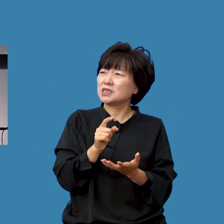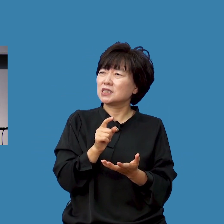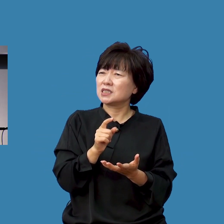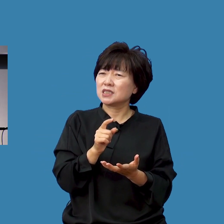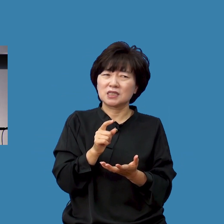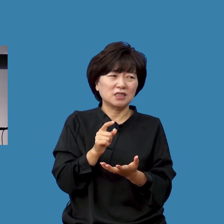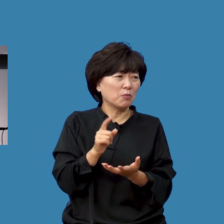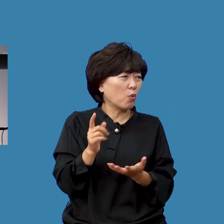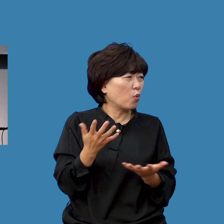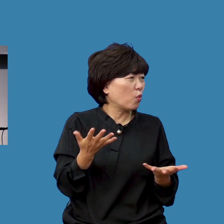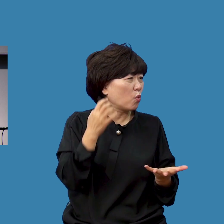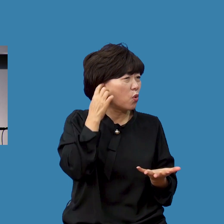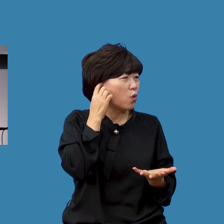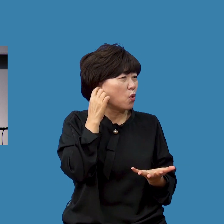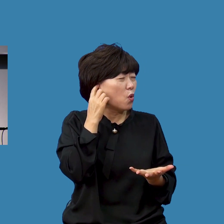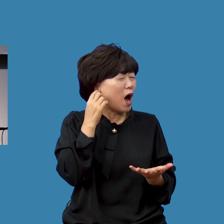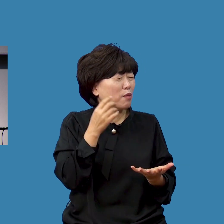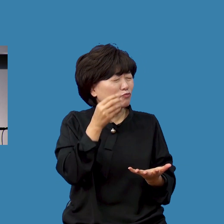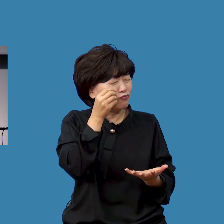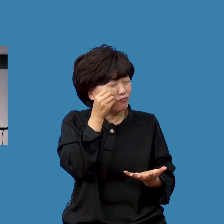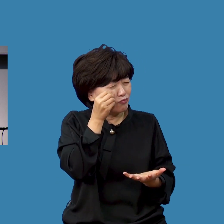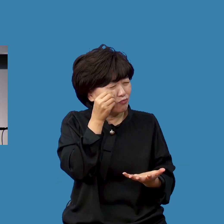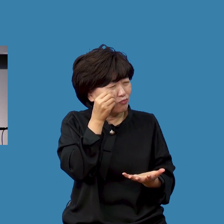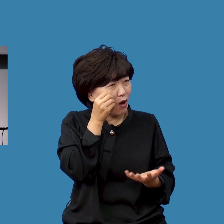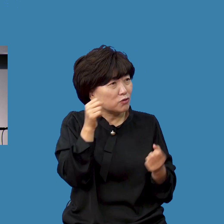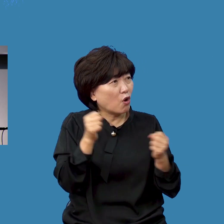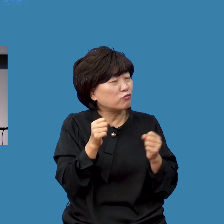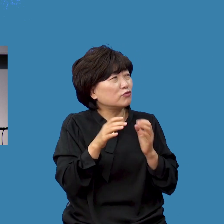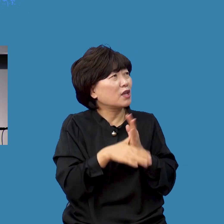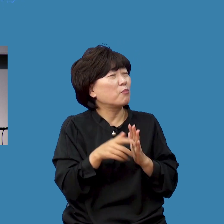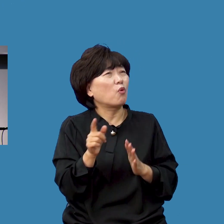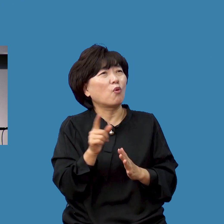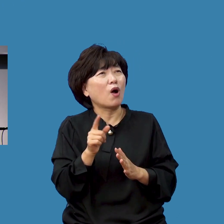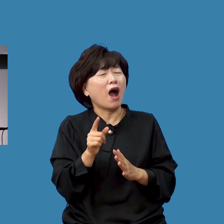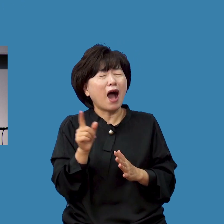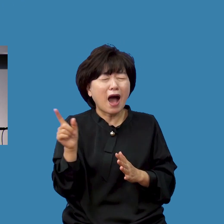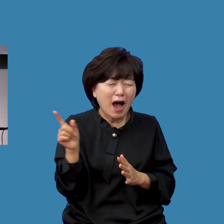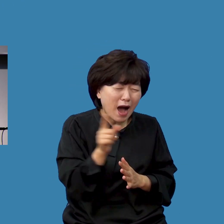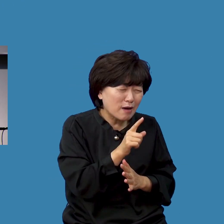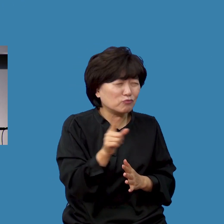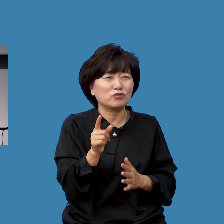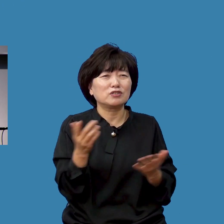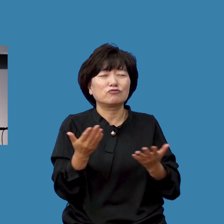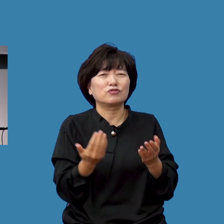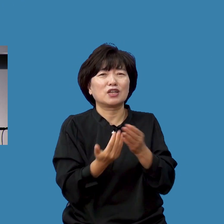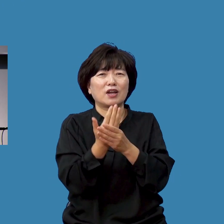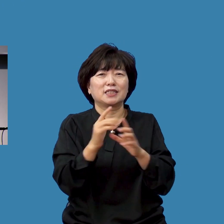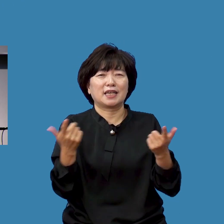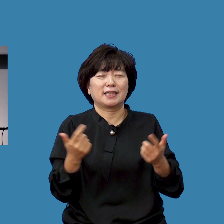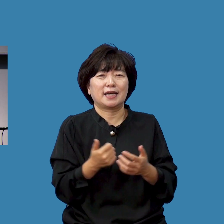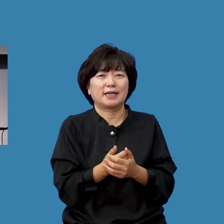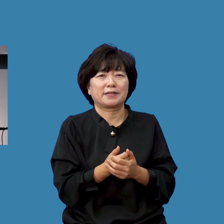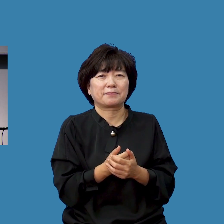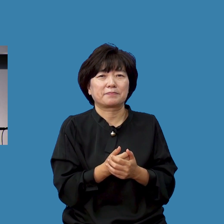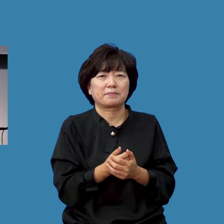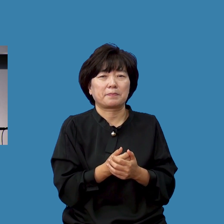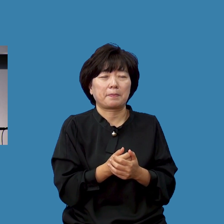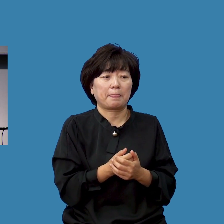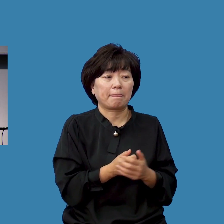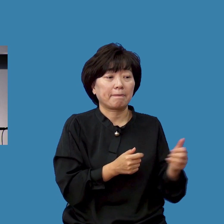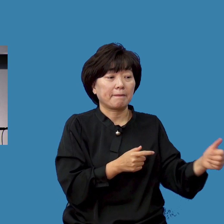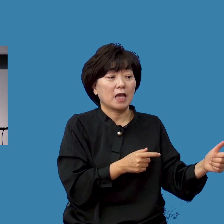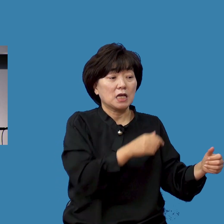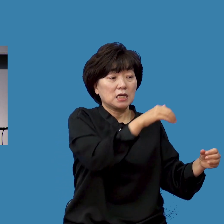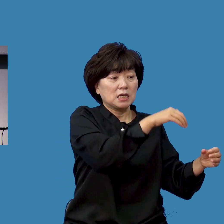하는 때가 있어요. 심는 것도 아니고 심을 수 있는 기회도 없어. 당연히 뭐 거두는 건 더더군다나 아니고, 인내라고 하는 건